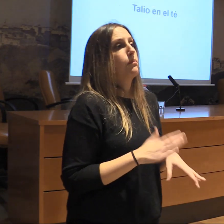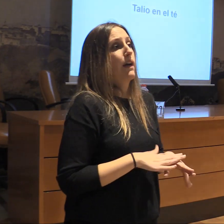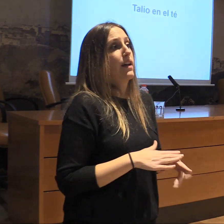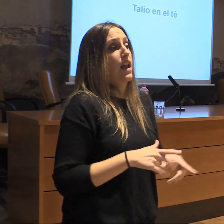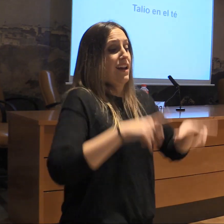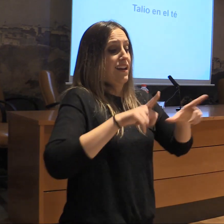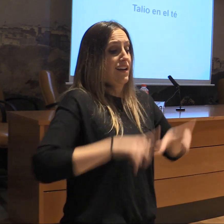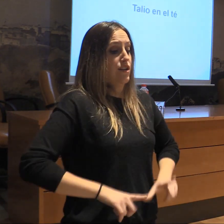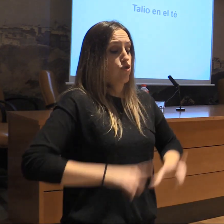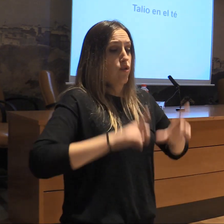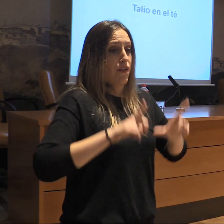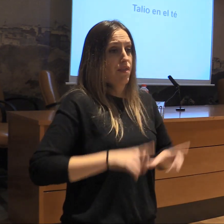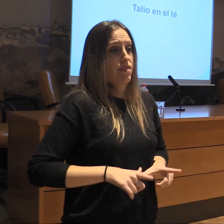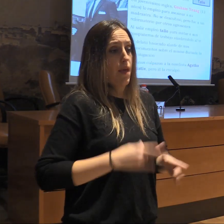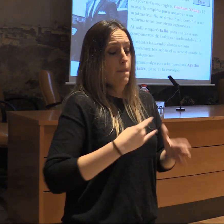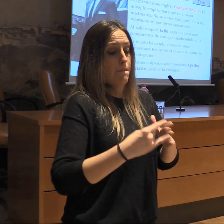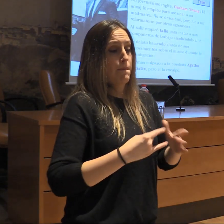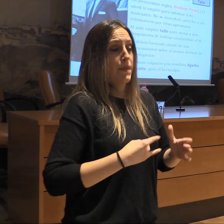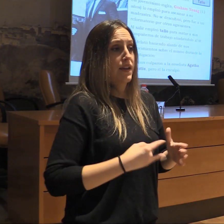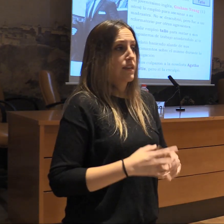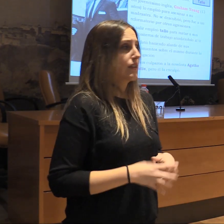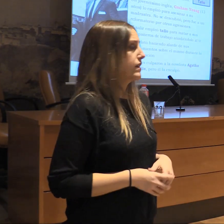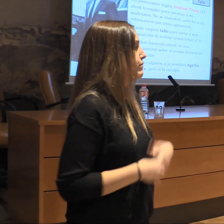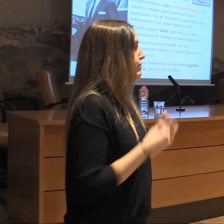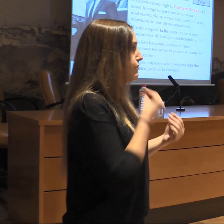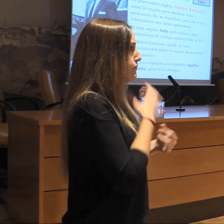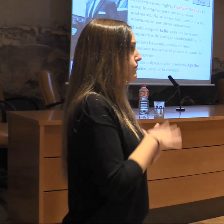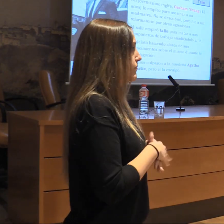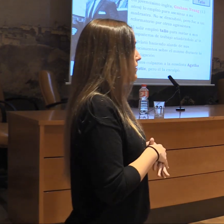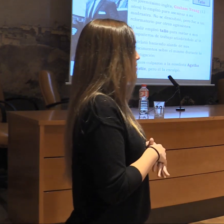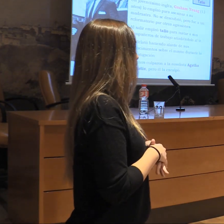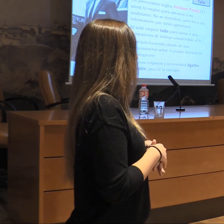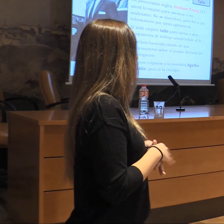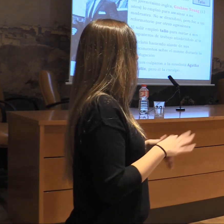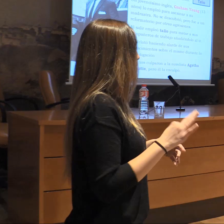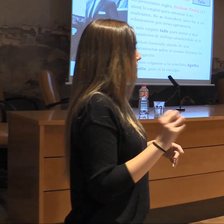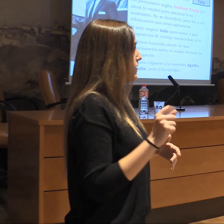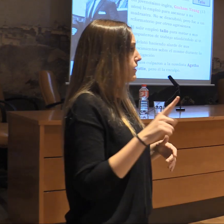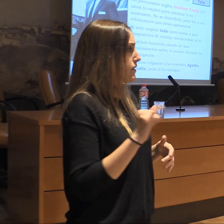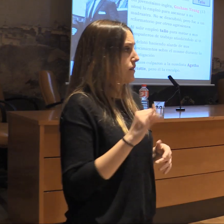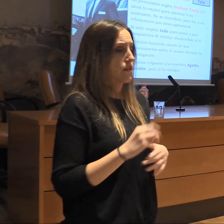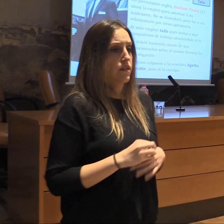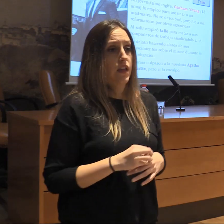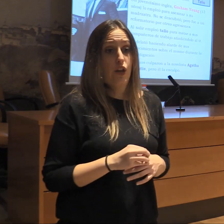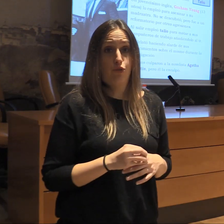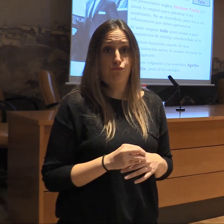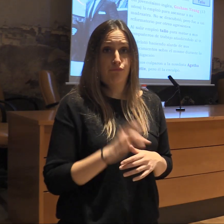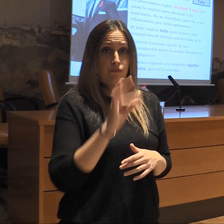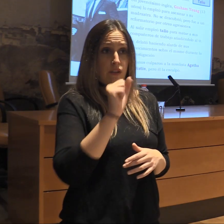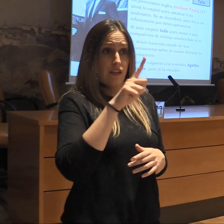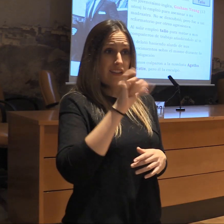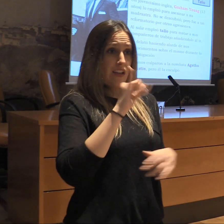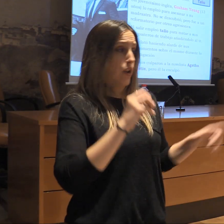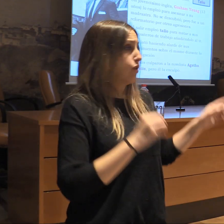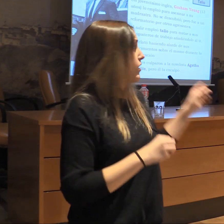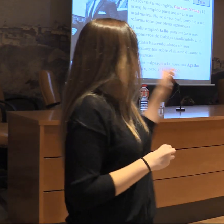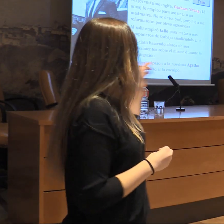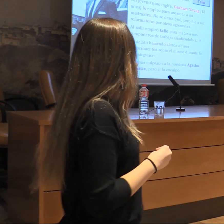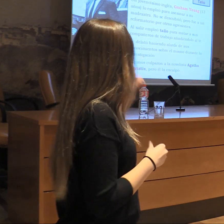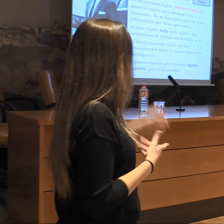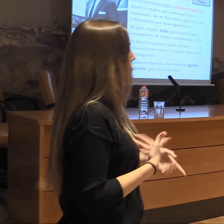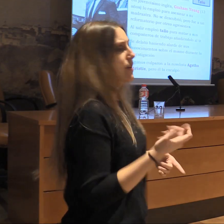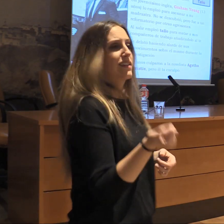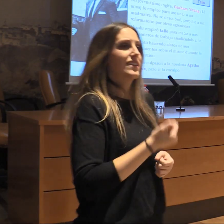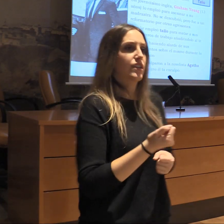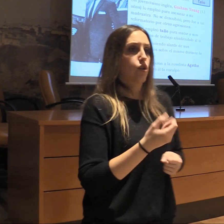magnética nuclear. Bueno, el talio. Aquí tenemos uno de los asesinos más jóvenes,